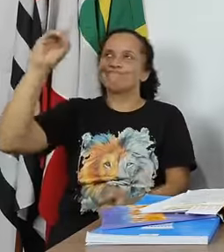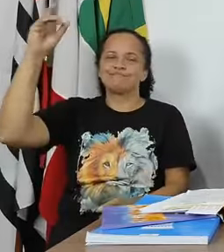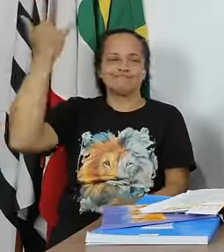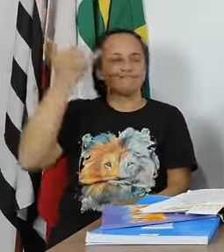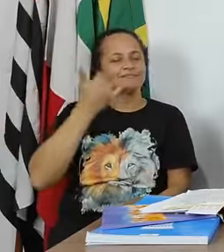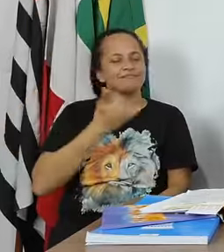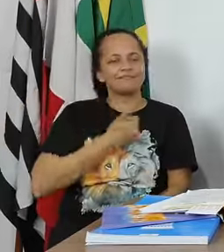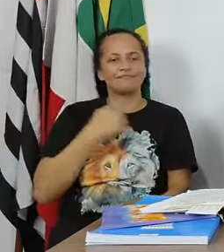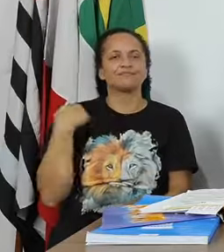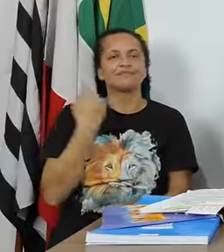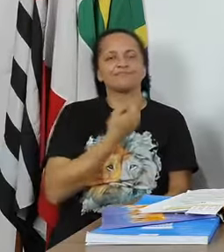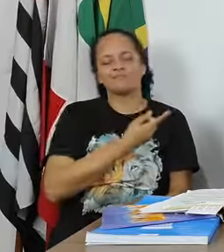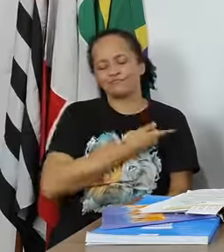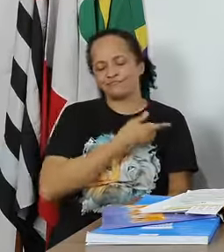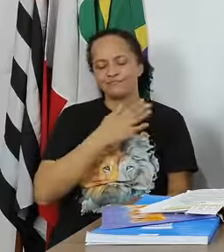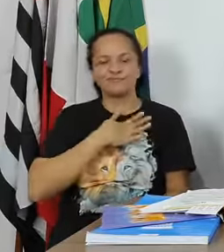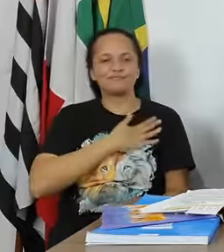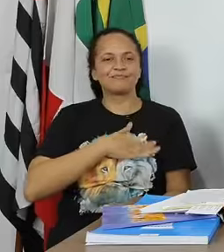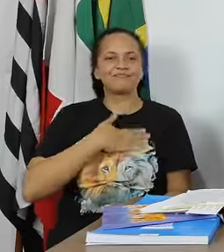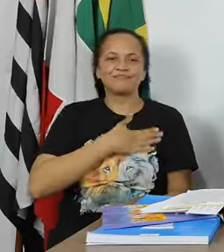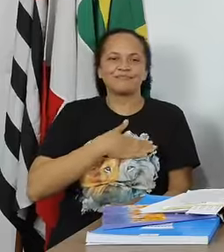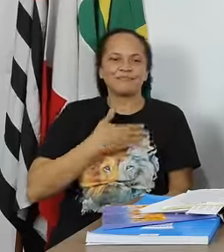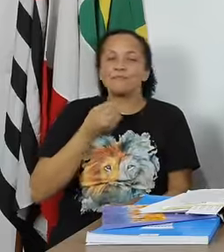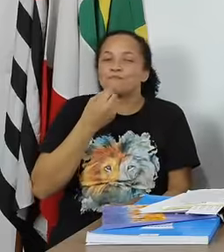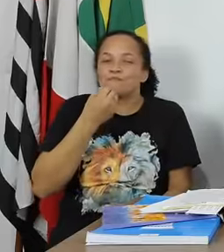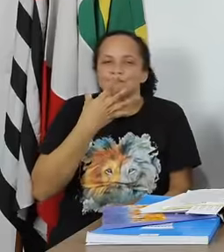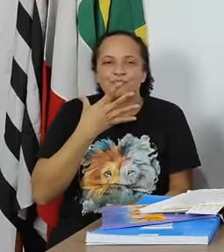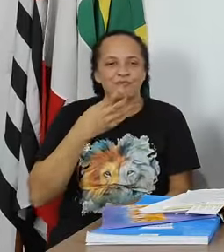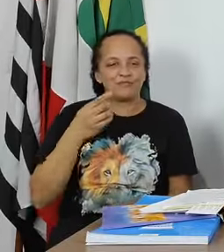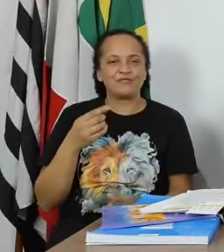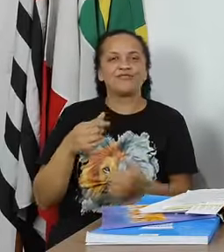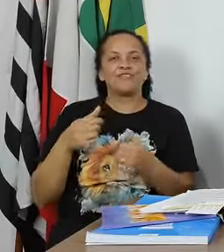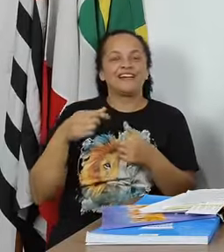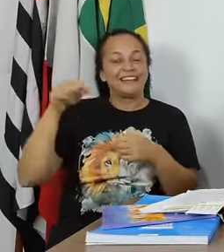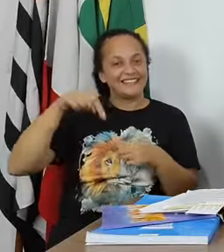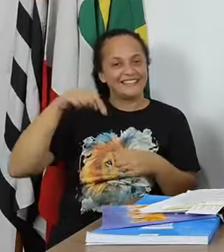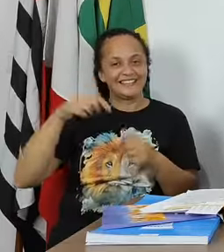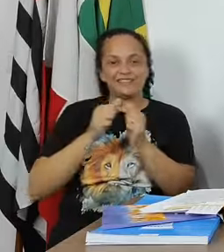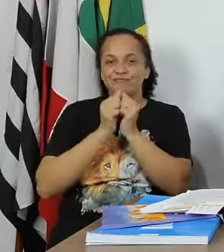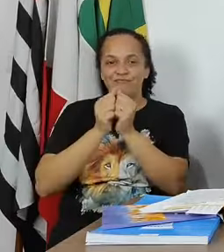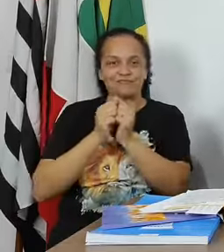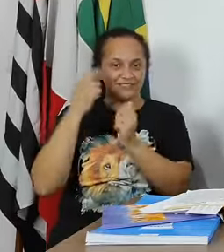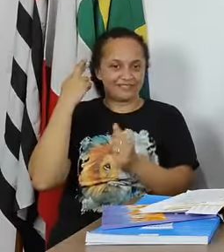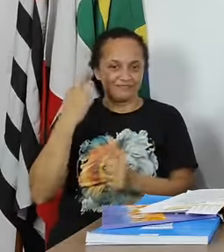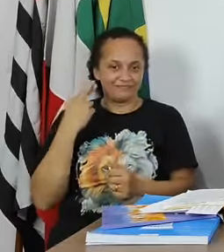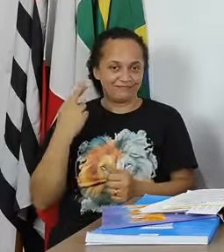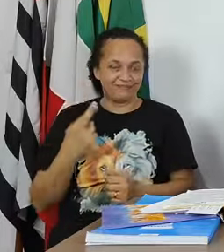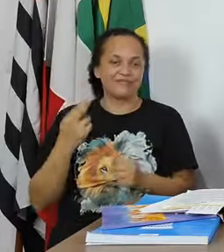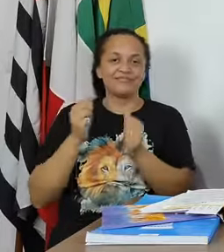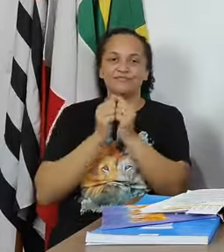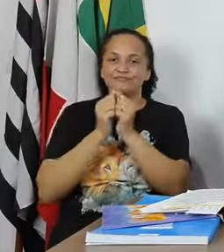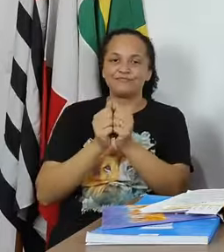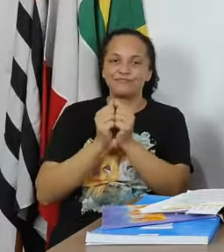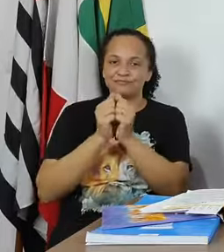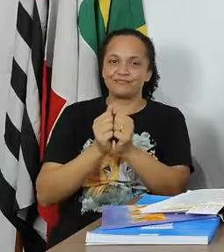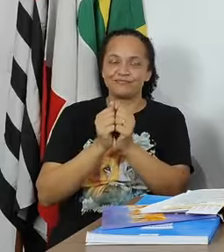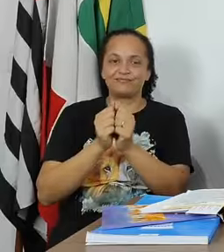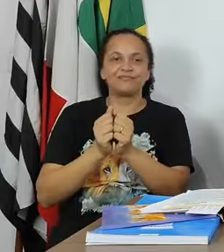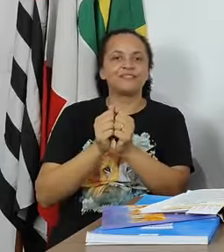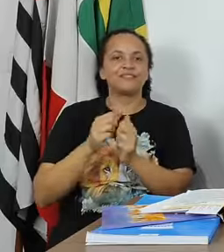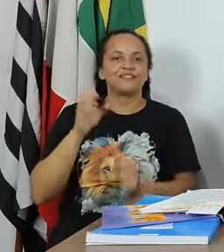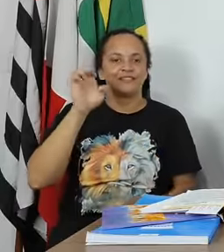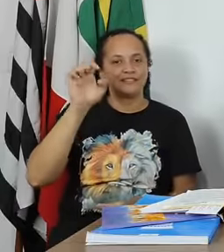um prazer, um orgulho muito grande estar aqui fazendo essa live junto com a Regiane, com o Eduardo aqui. É